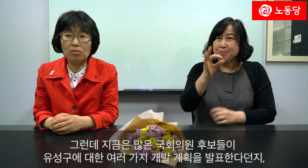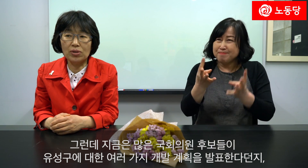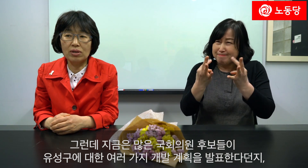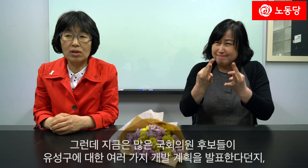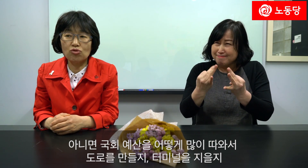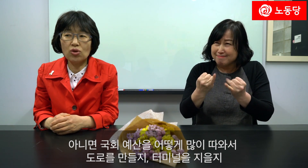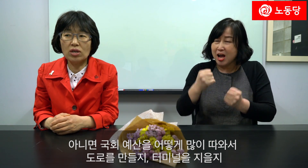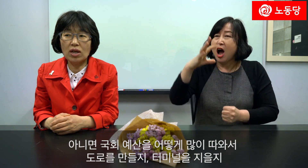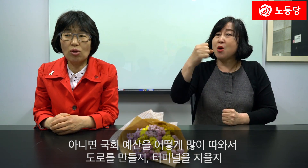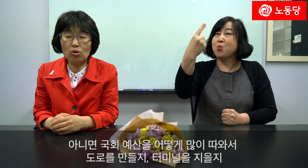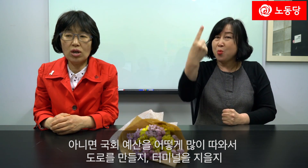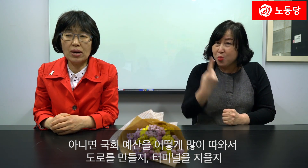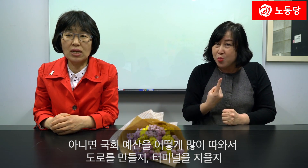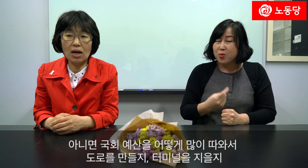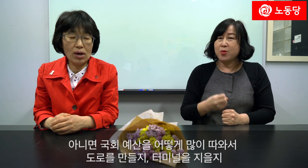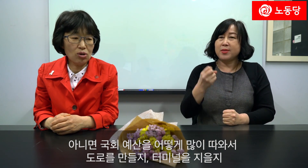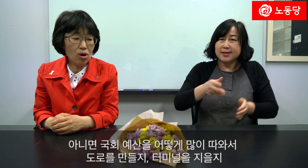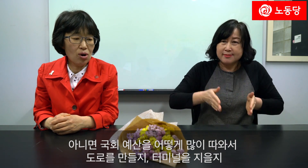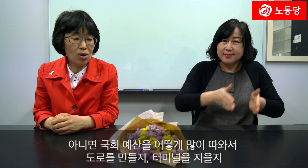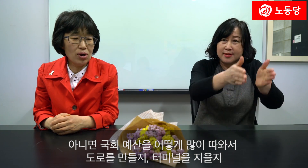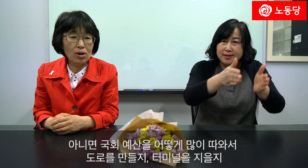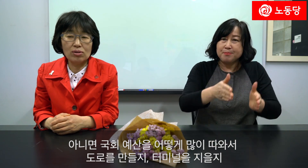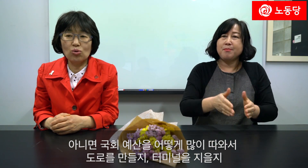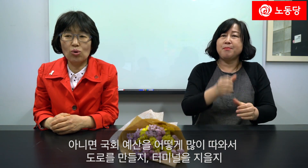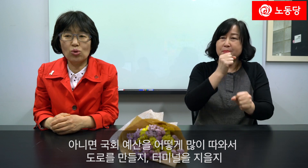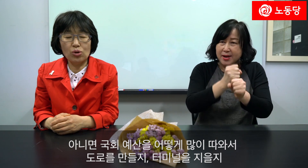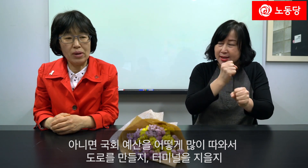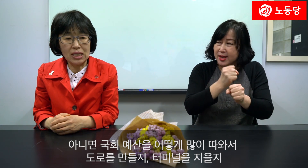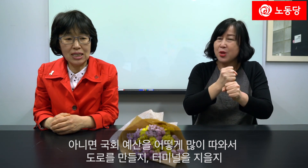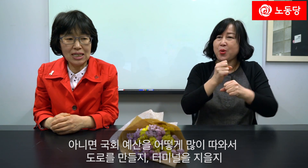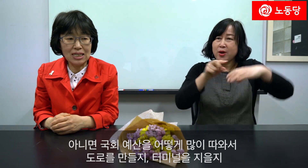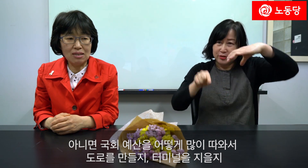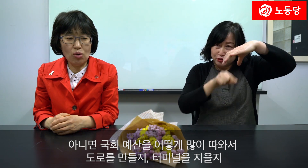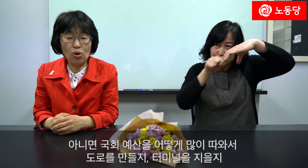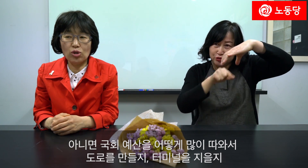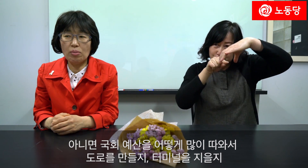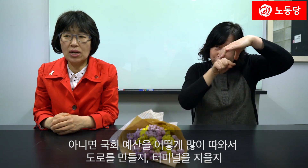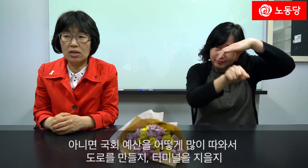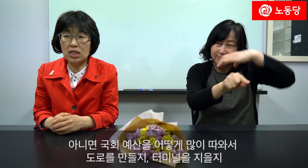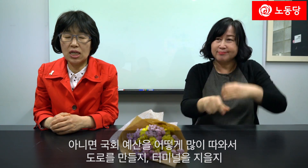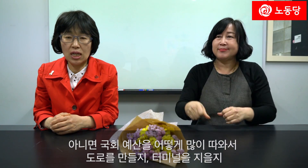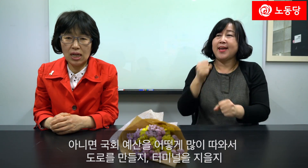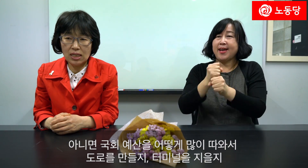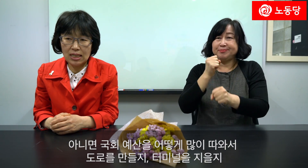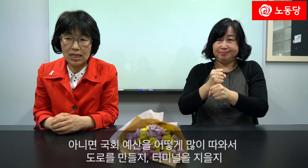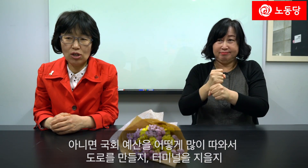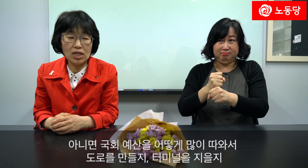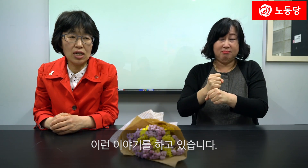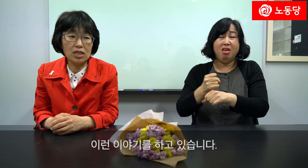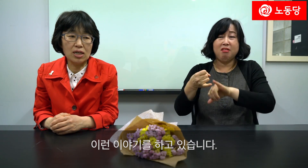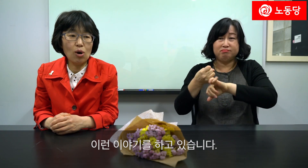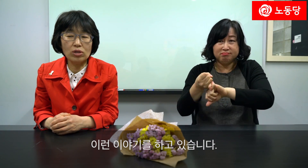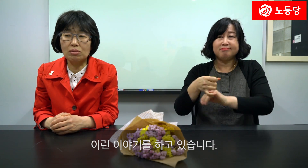발표한다든지 아니면 국회 예산을 어떻게 많이 따와서 또 도로를 만들지 뭐 터미널을 짓겠다든지